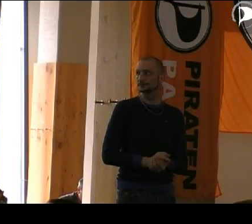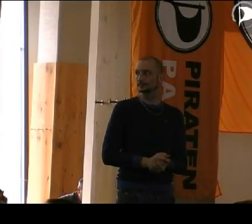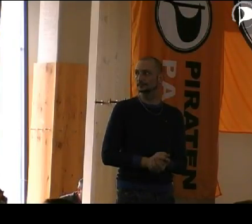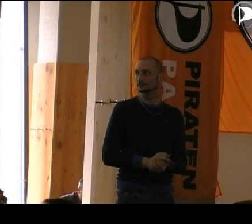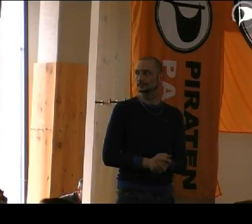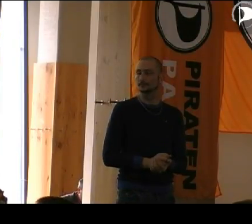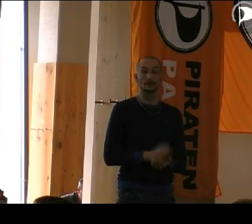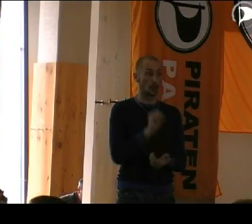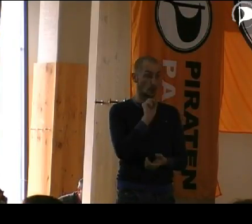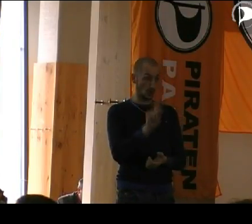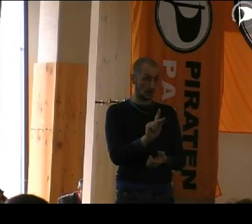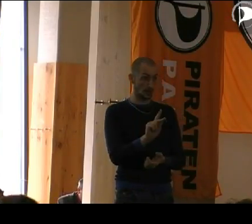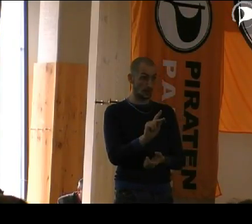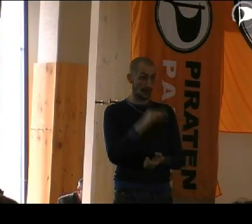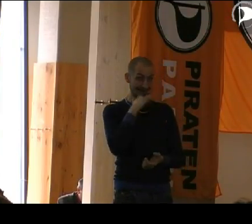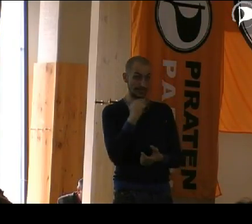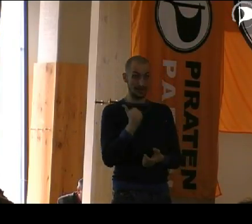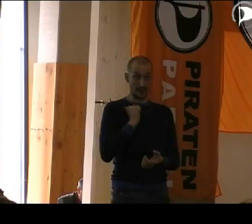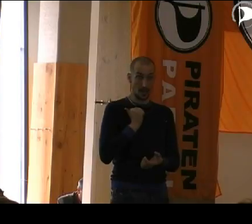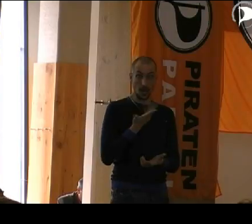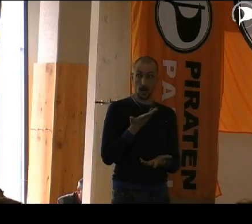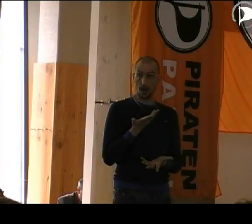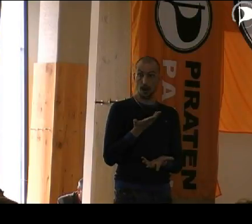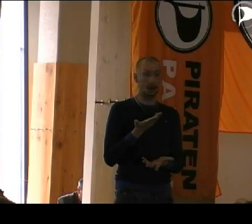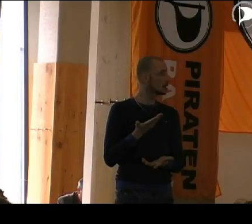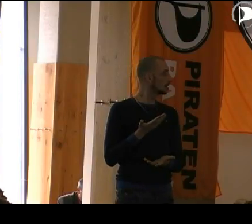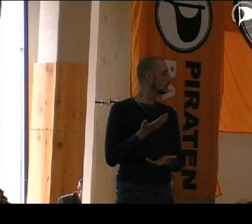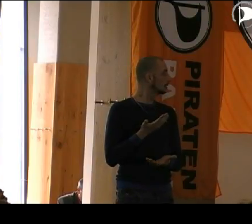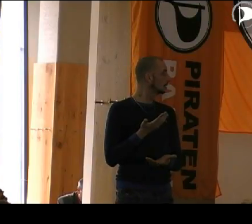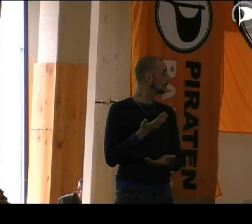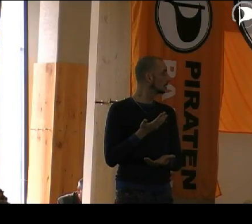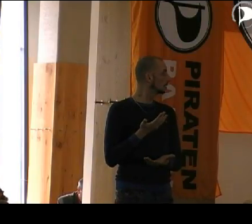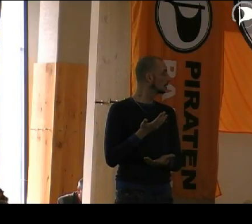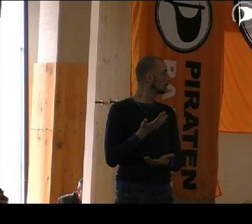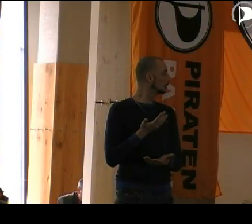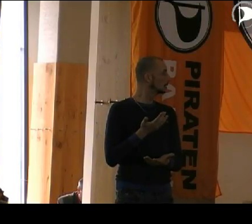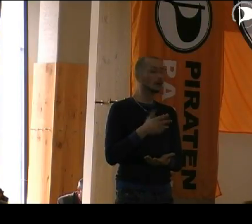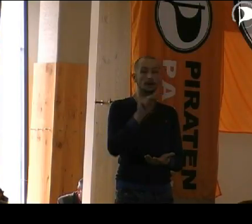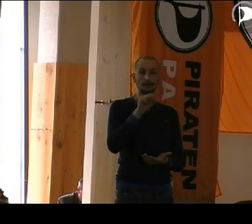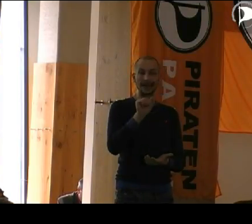gibt es die beiträge zu dieser nachricht ist geladen war das interview